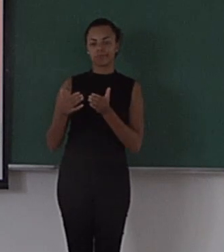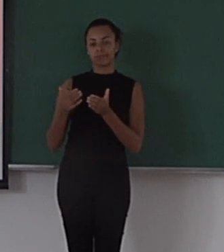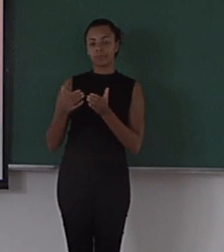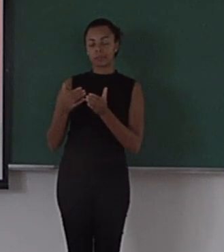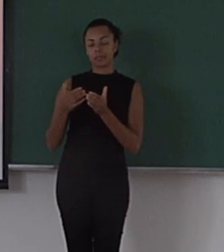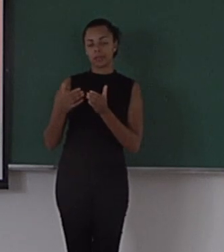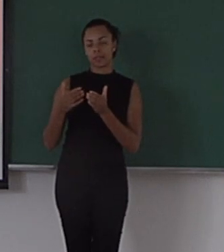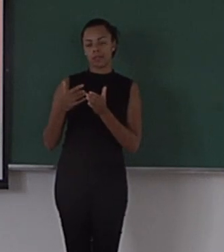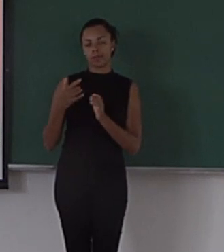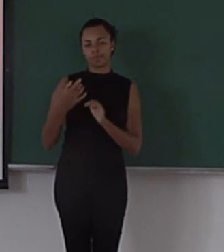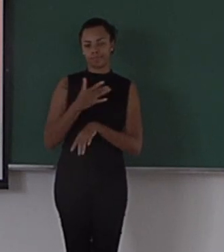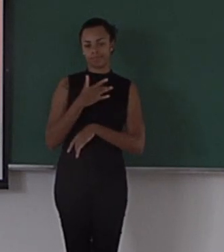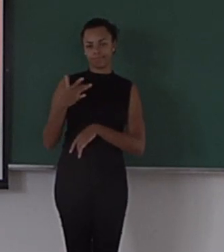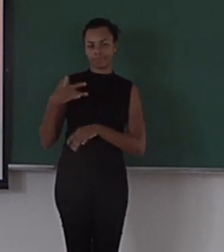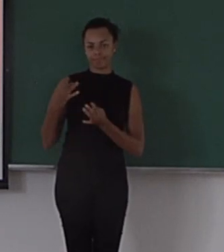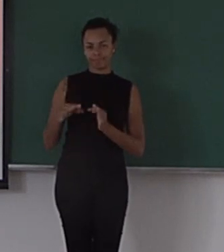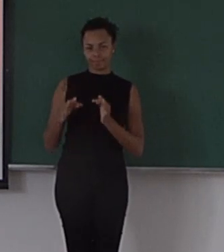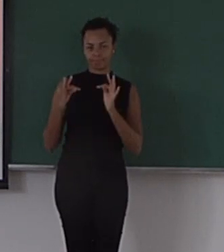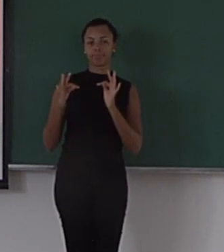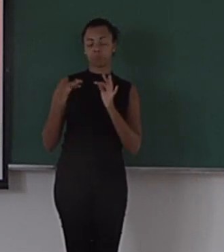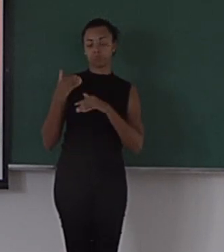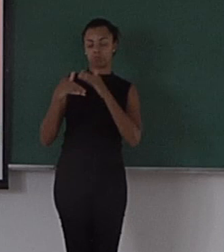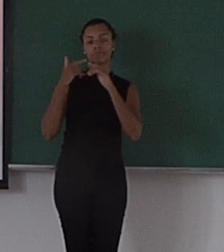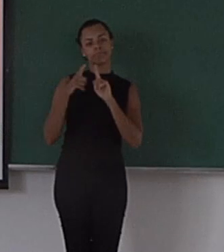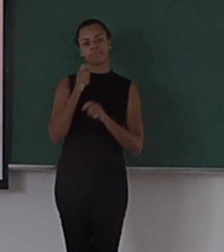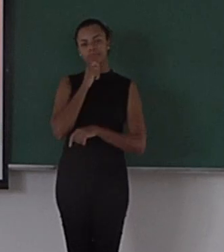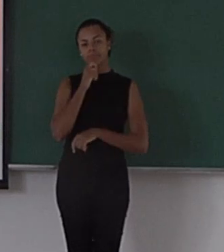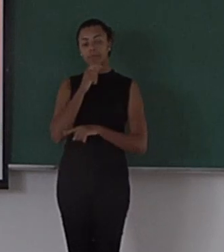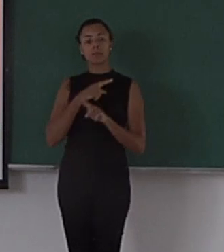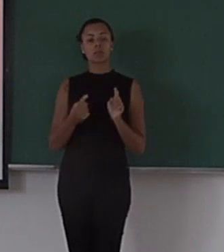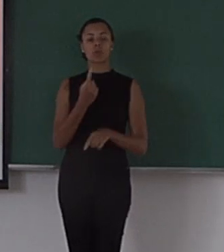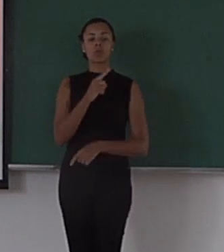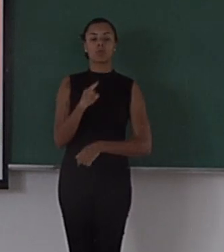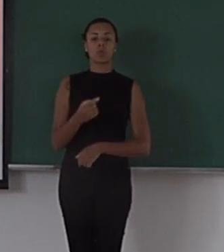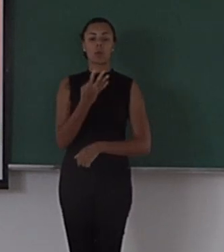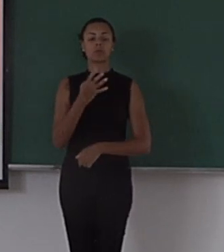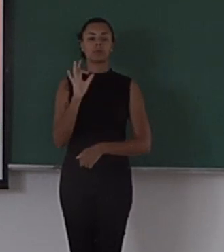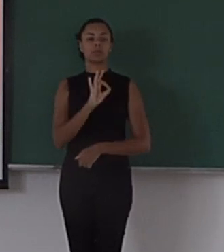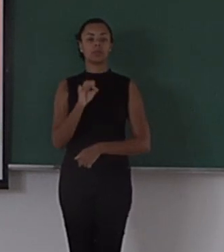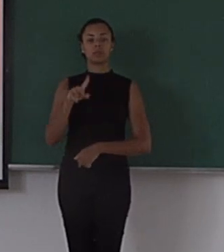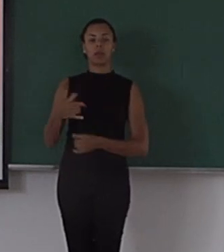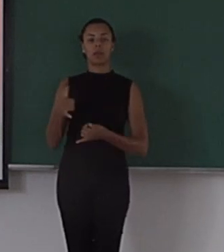ciência. E, felizmente, ó, só 1 a 4% das queimaduras são químicas, apesar da gente ter